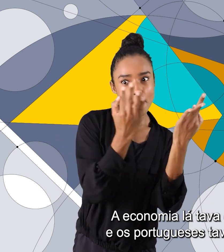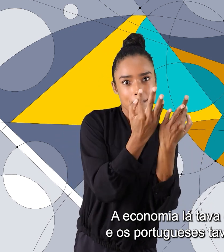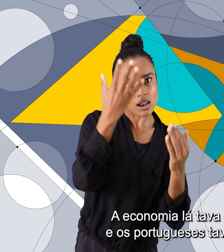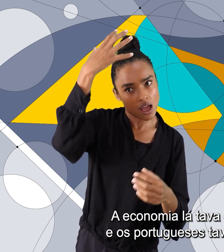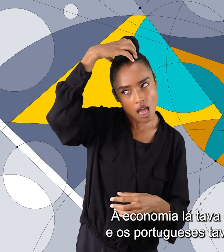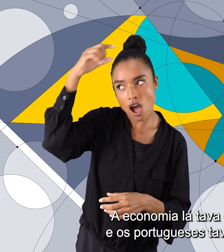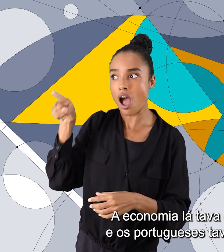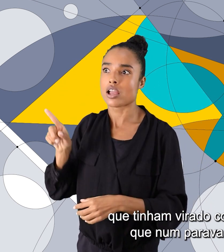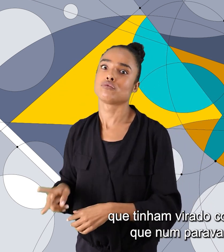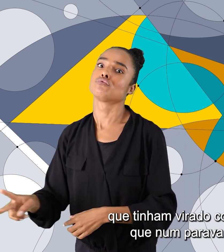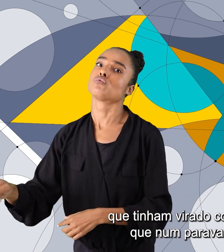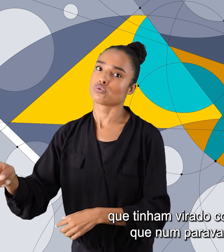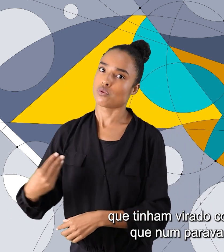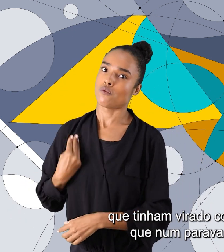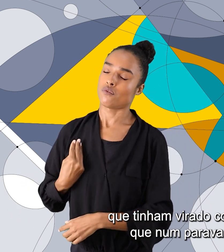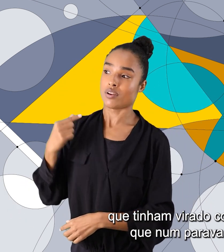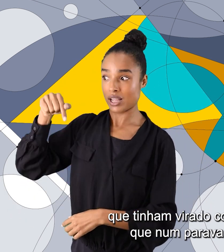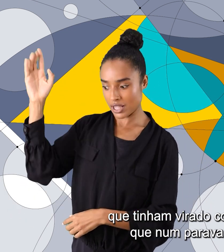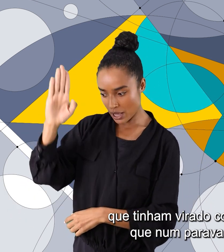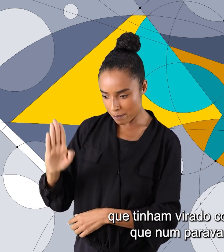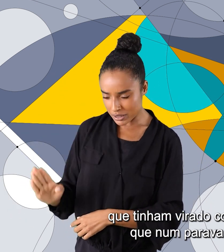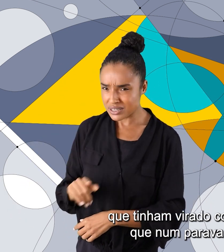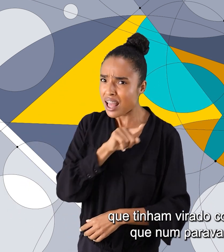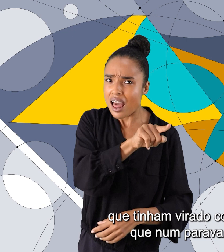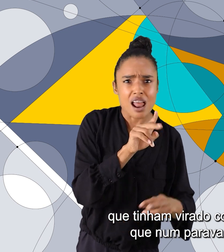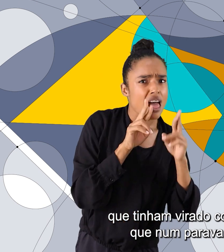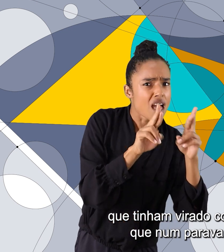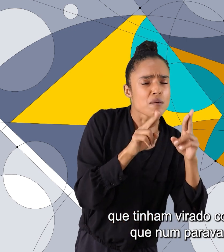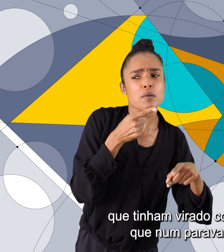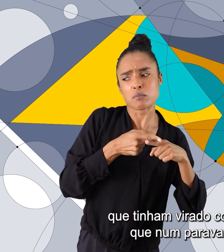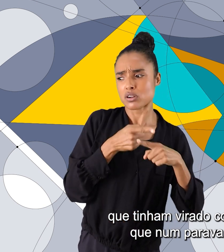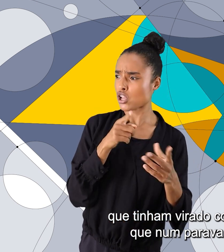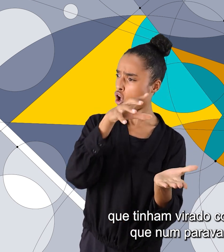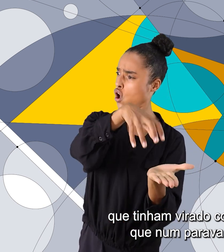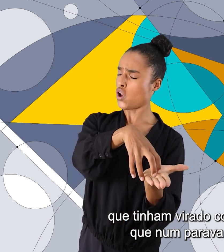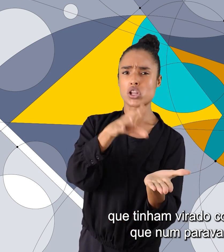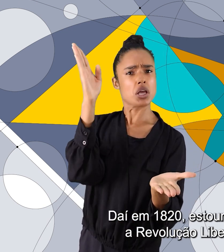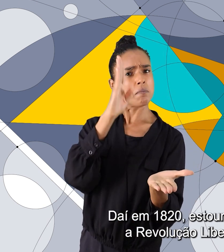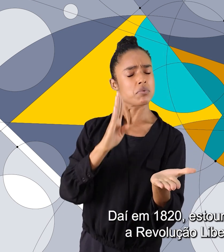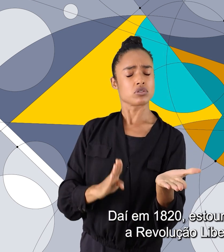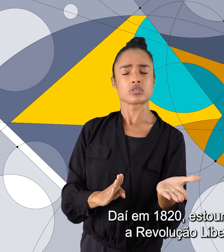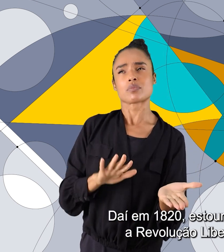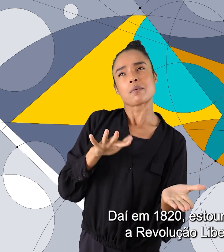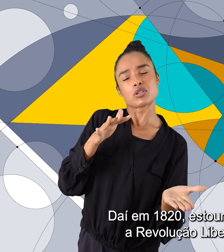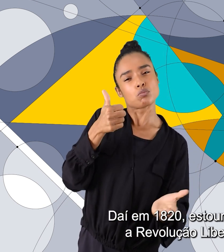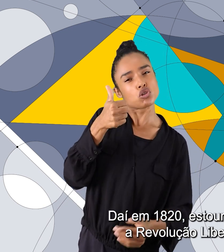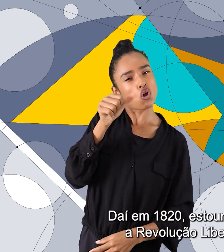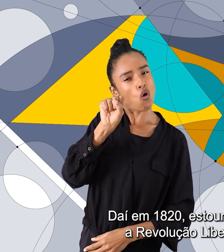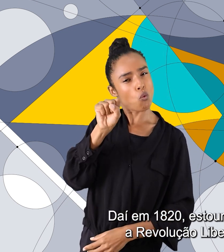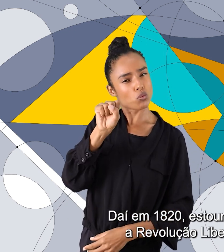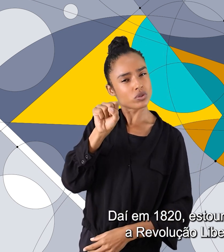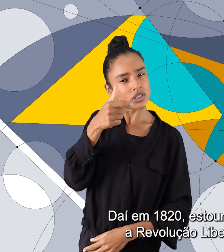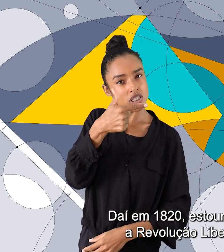os portugueses estavam reclamando que tinham virado colônia do Brasil, que não parava de crescer. Daí, em